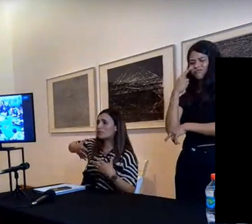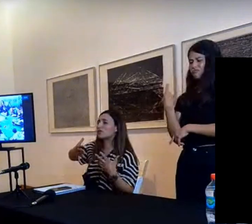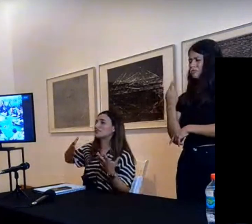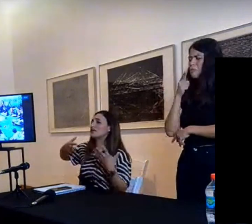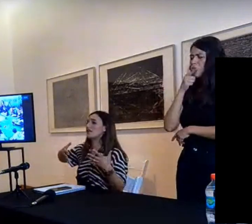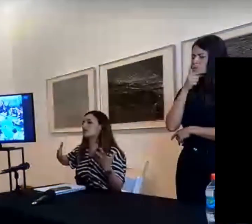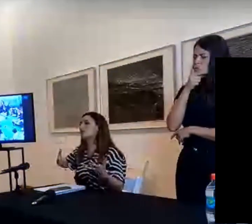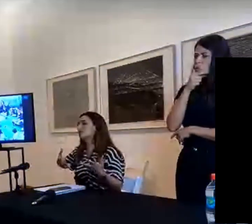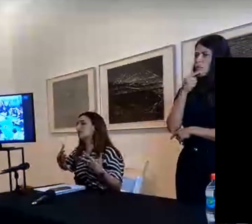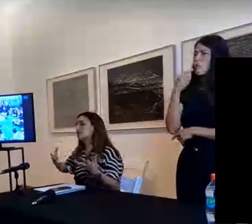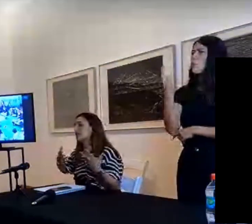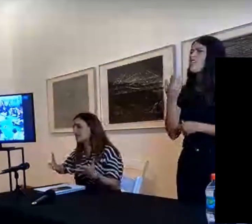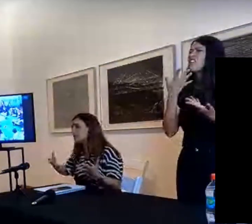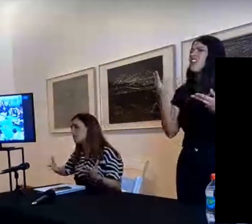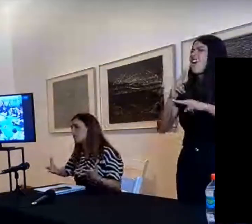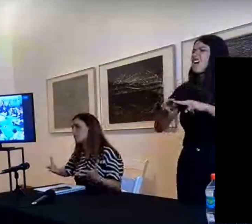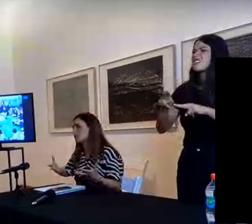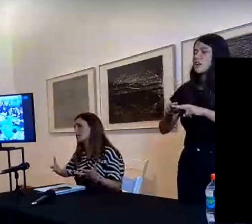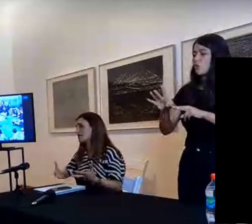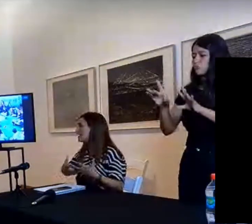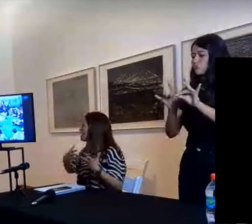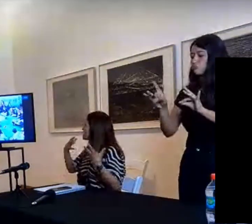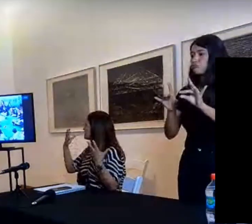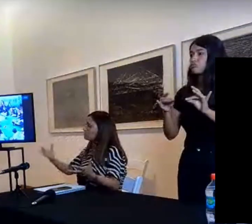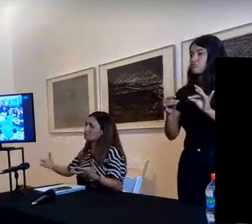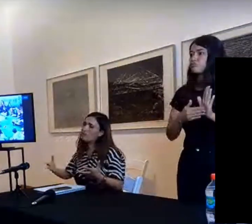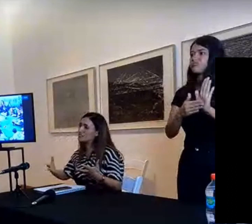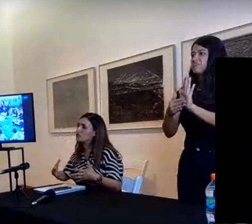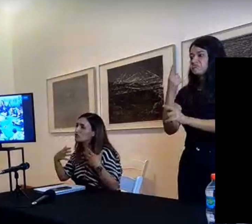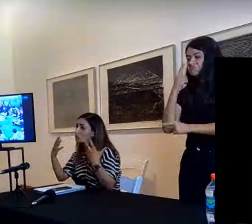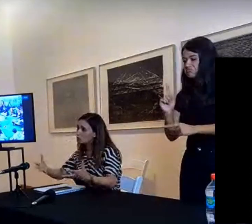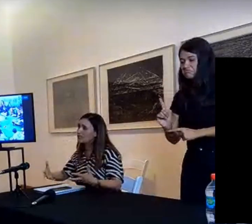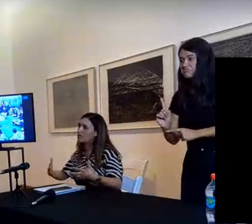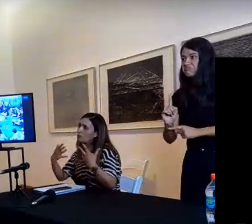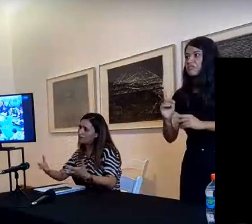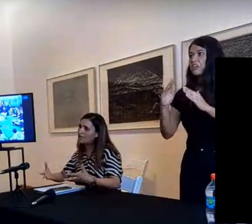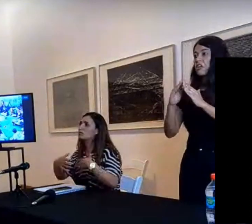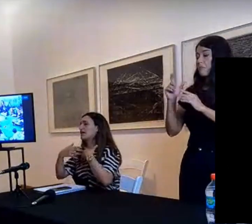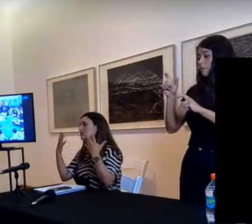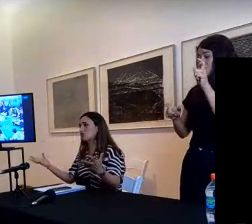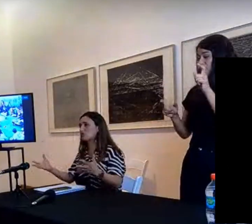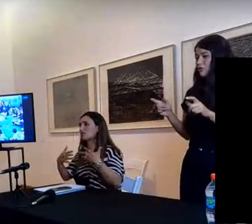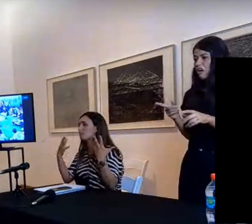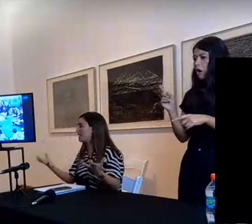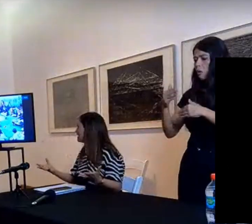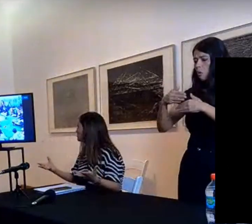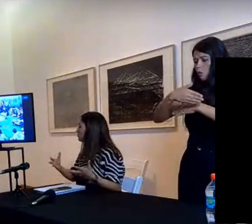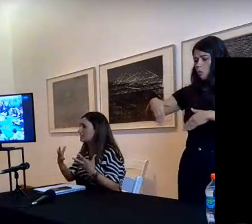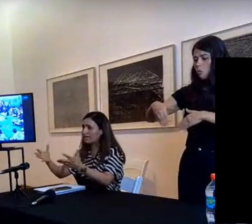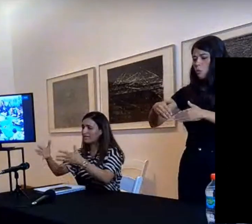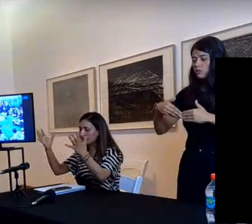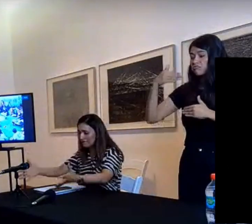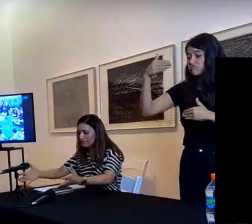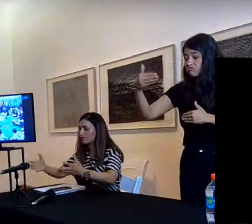¿qué hacemos con esta colección que es tan poco conocida, que nuestros vecinos no cruzan el umbral de una casona, de un